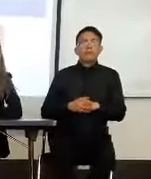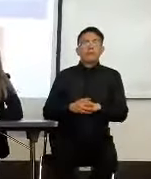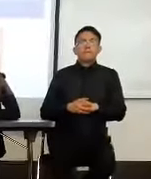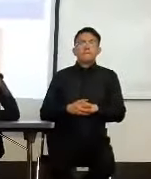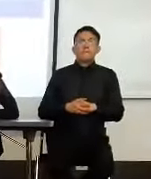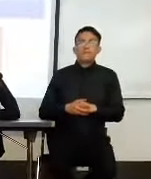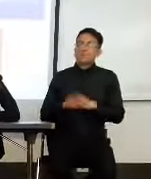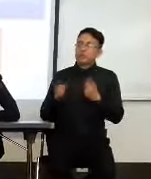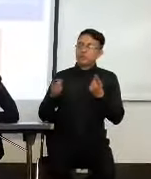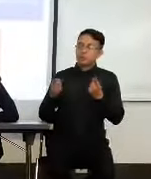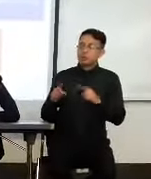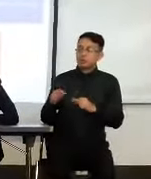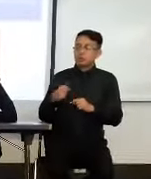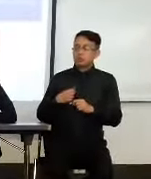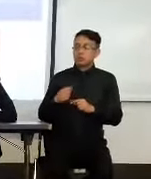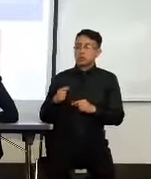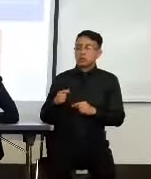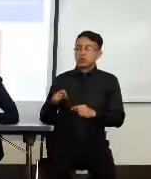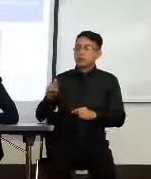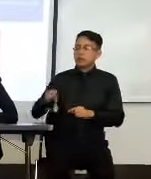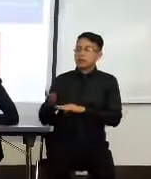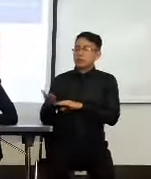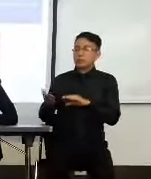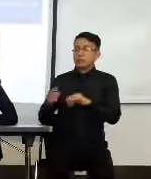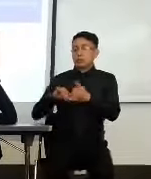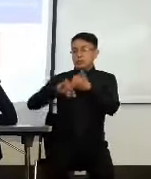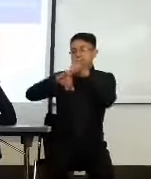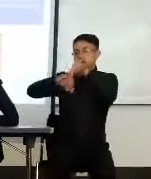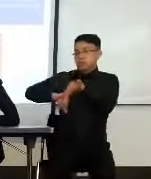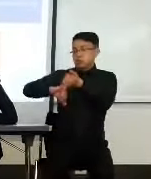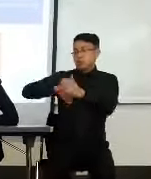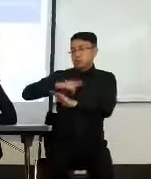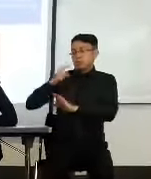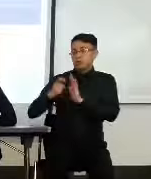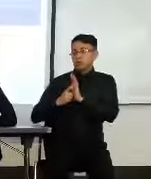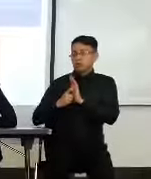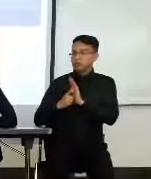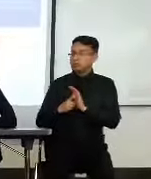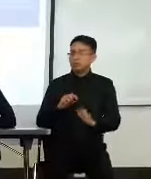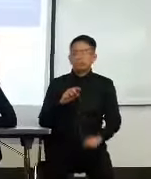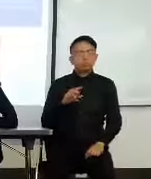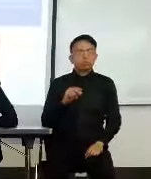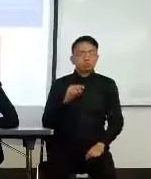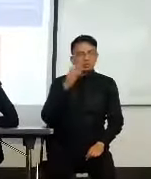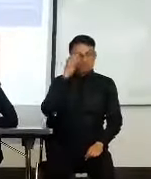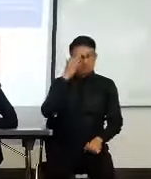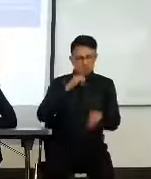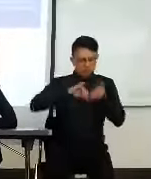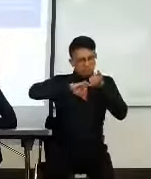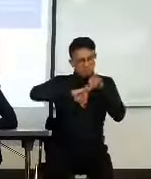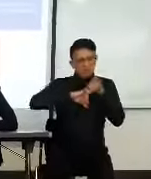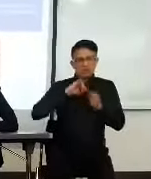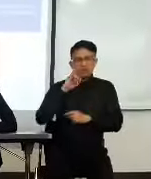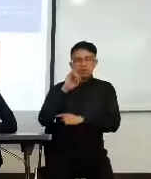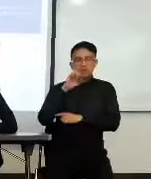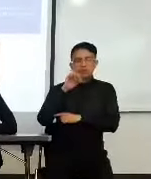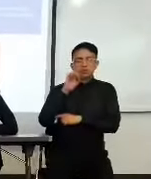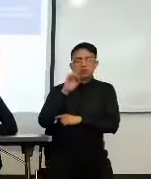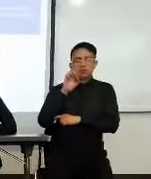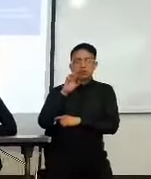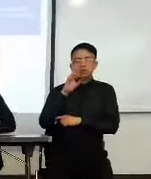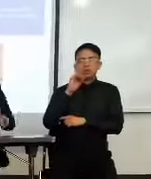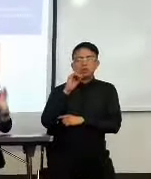o a sus familiares a solicitar la interdicción. Creo que ya durante la mañana hemos trabajado y hemos escuchado los efectos que tiene la interdicción y lo que no